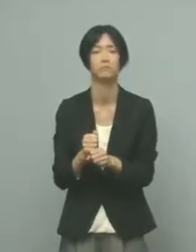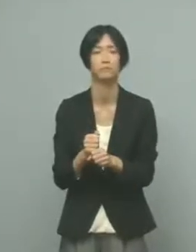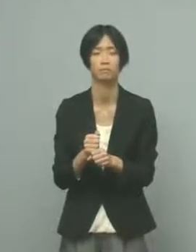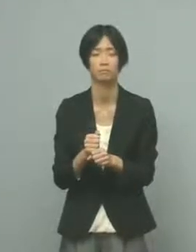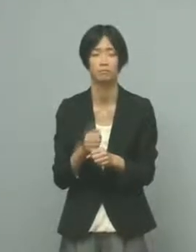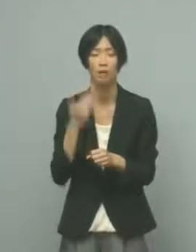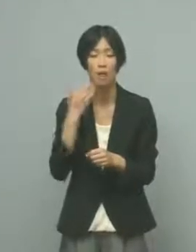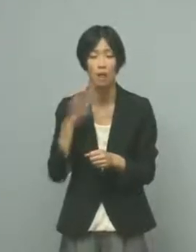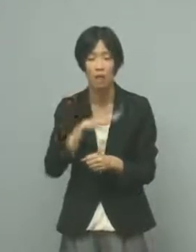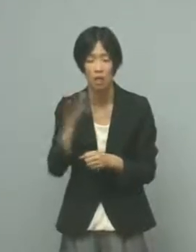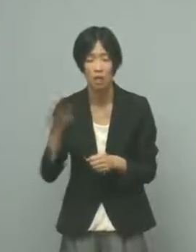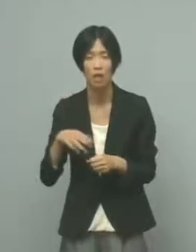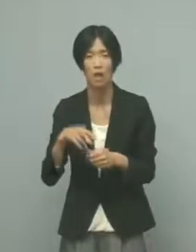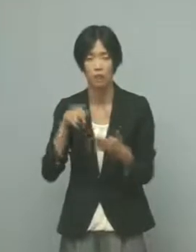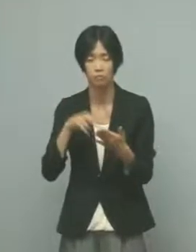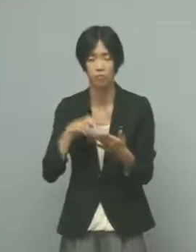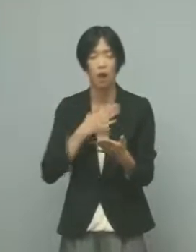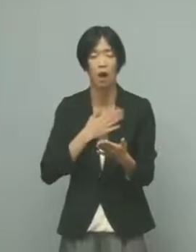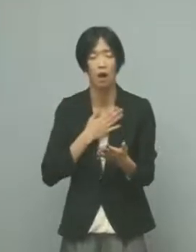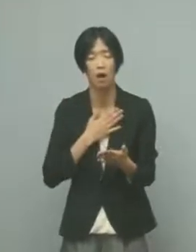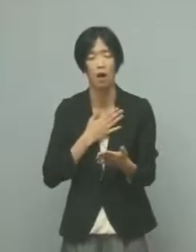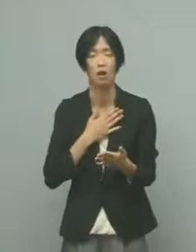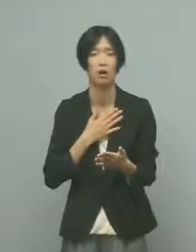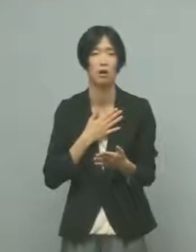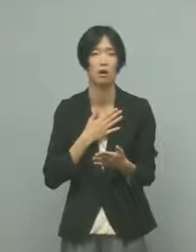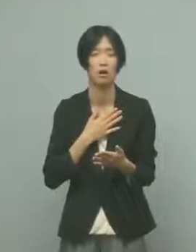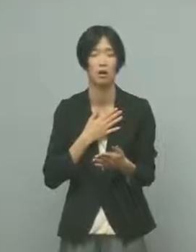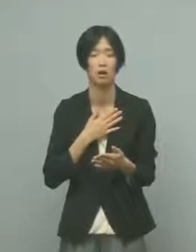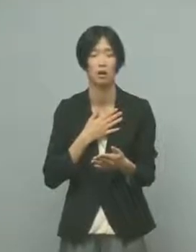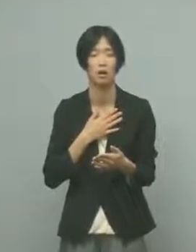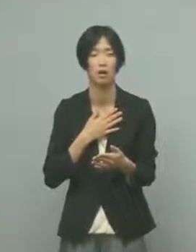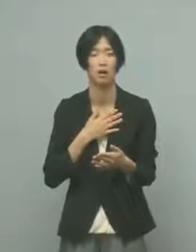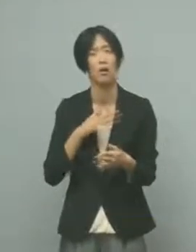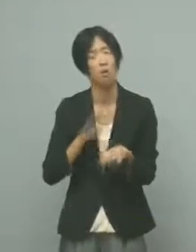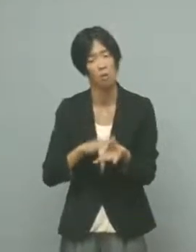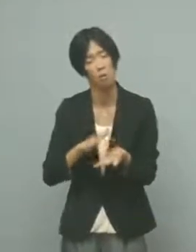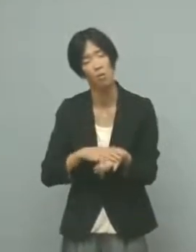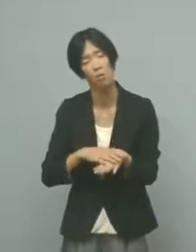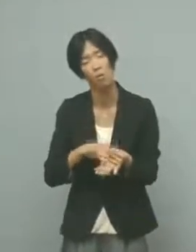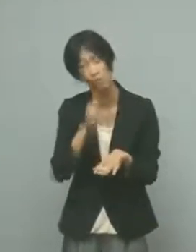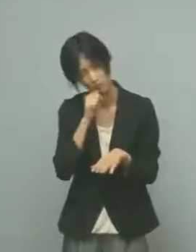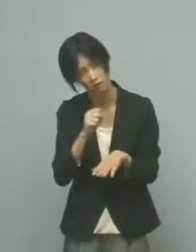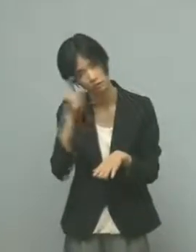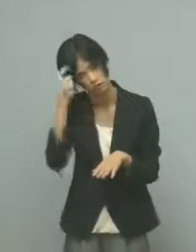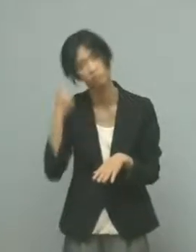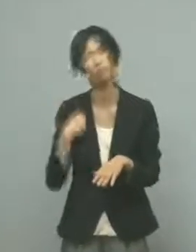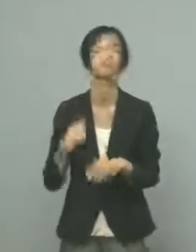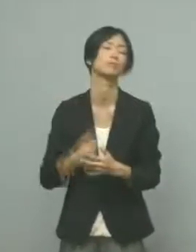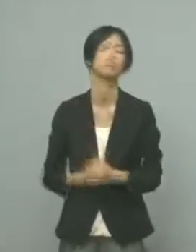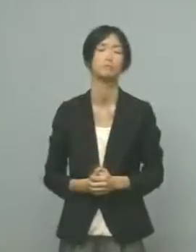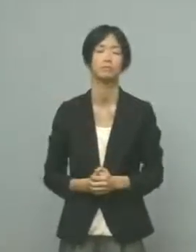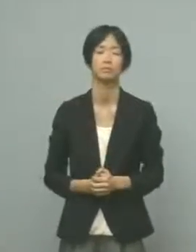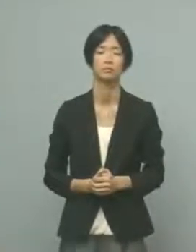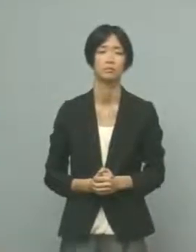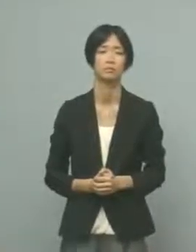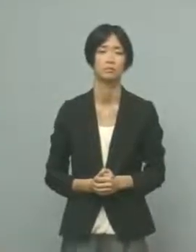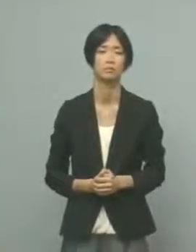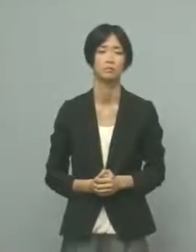皆さん、県民の皆さんにご理解いただくのが良いかなというふうに思っております。